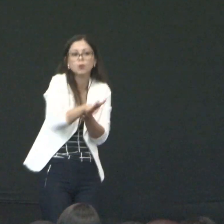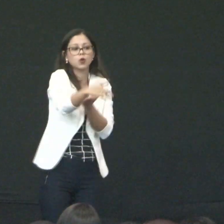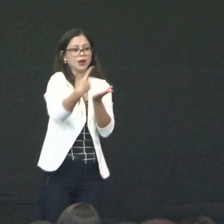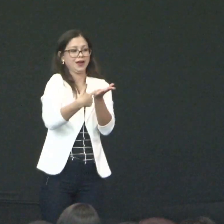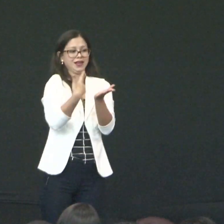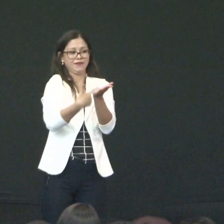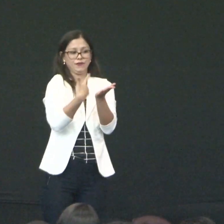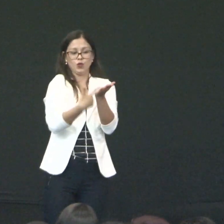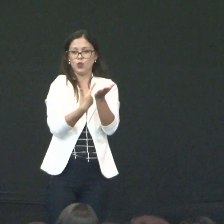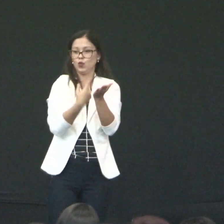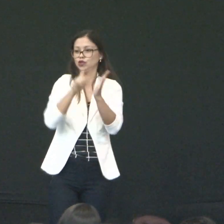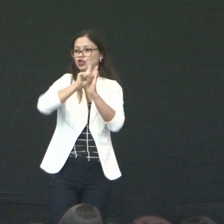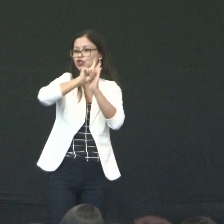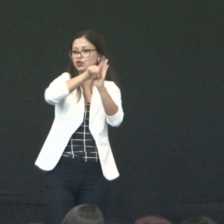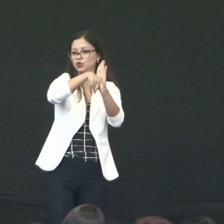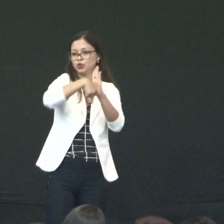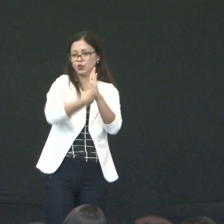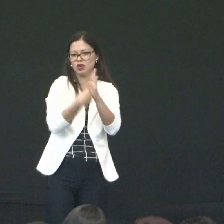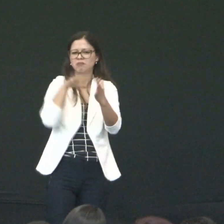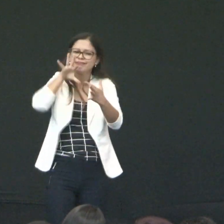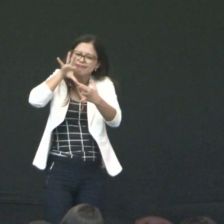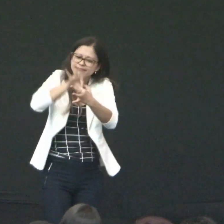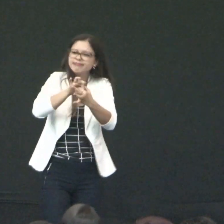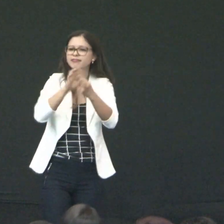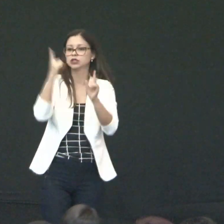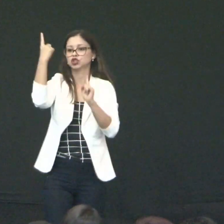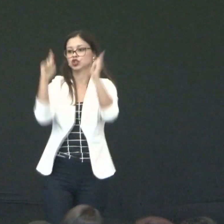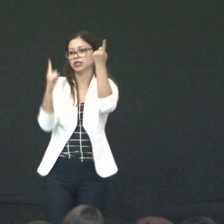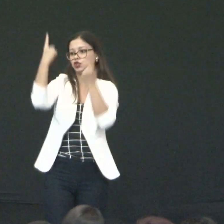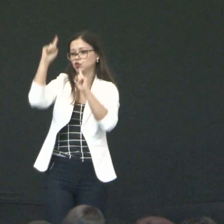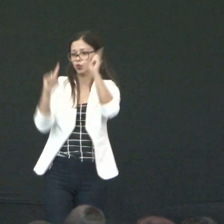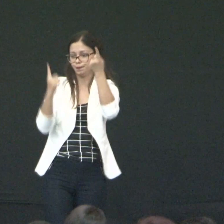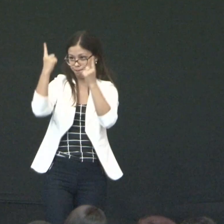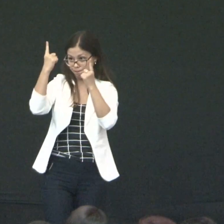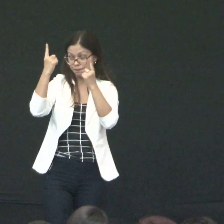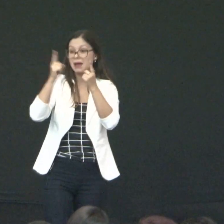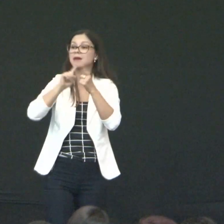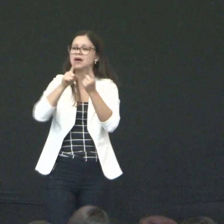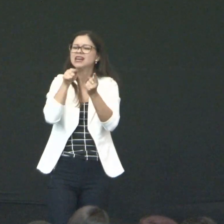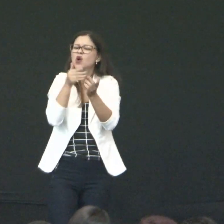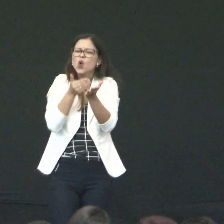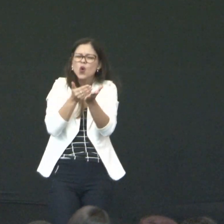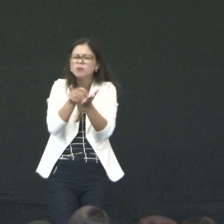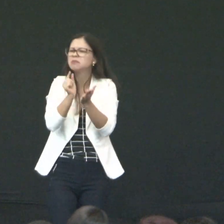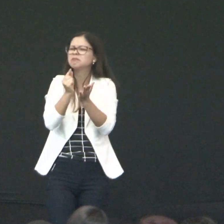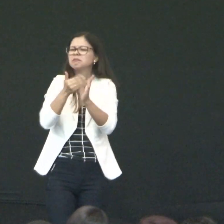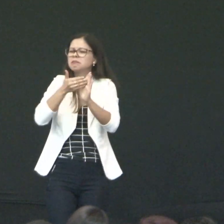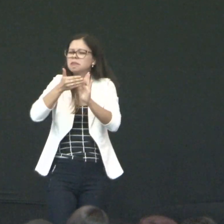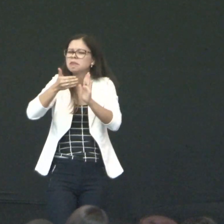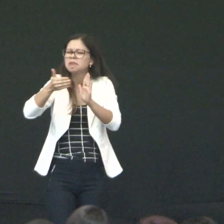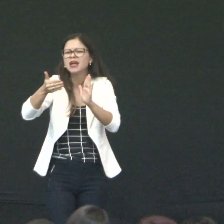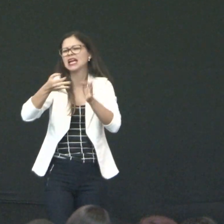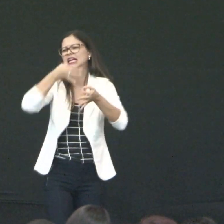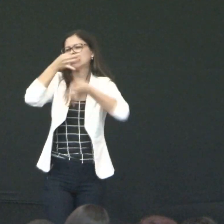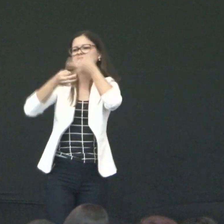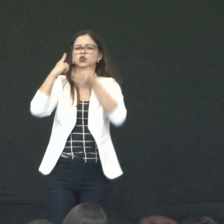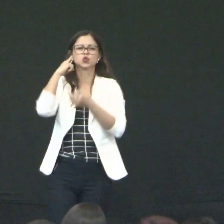1975, teve uma publicação na Inglaterra falando a respeito do gestuno com relação a